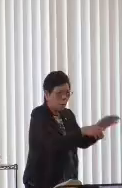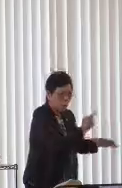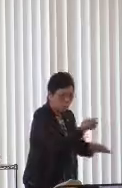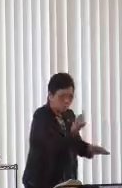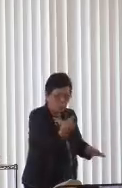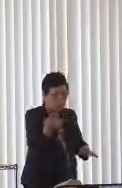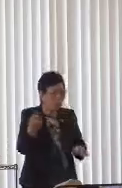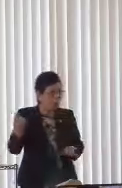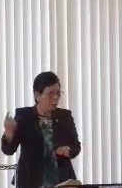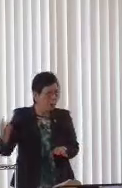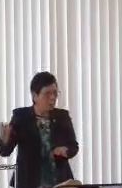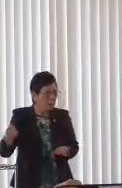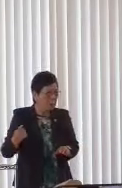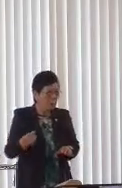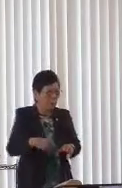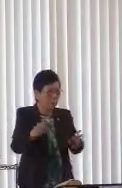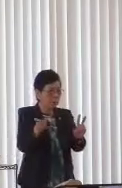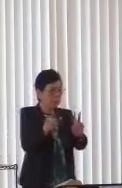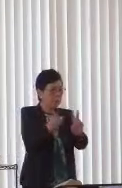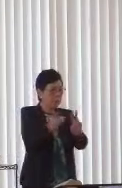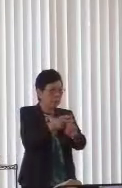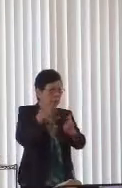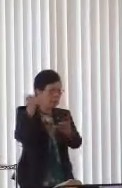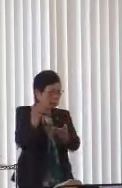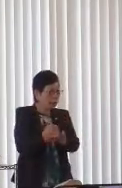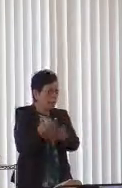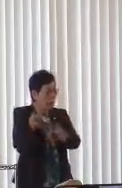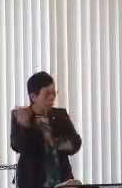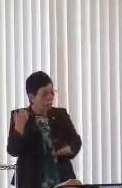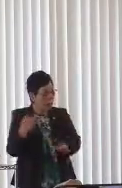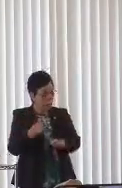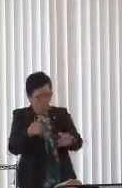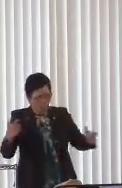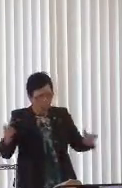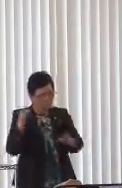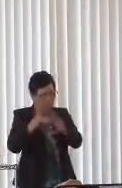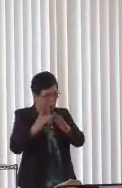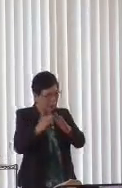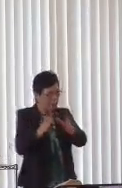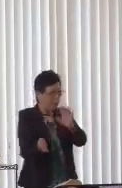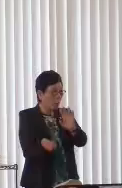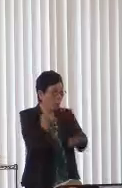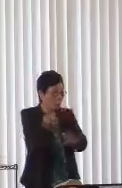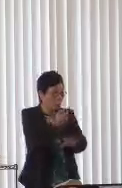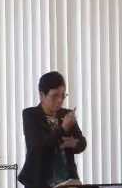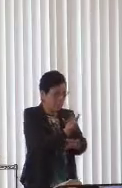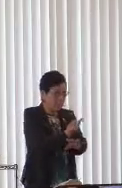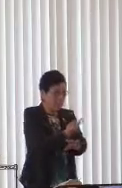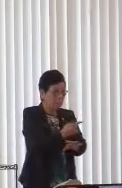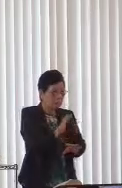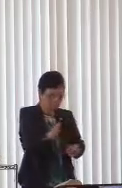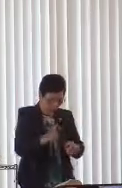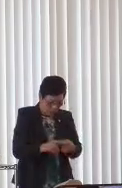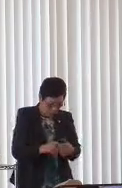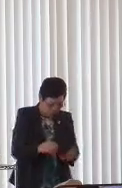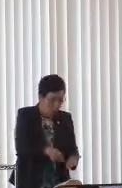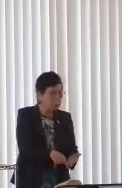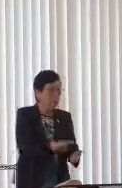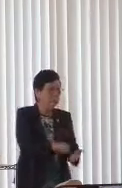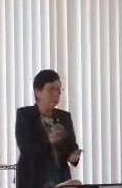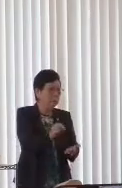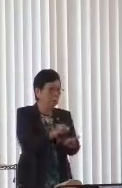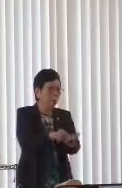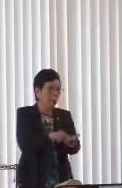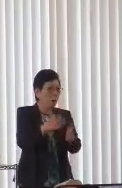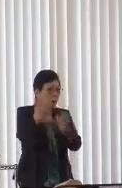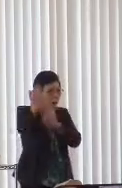この再臨の前にね、大きな戦いが起こるというようなことが、このお話はまた今度しますけれども書いてあるので、もういよい